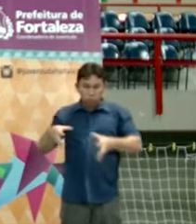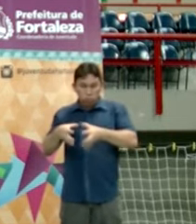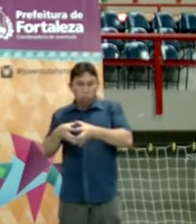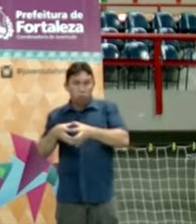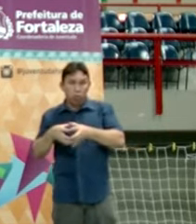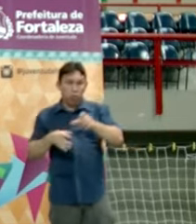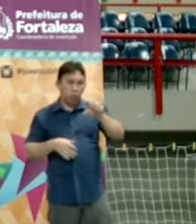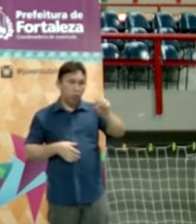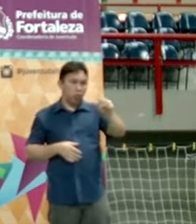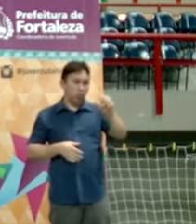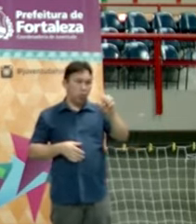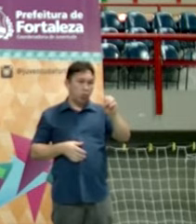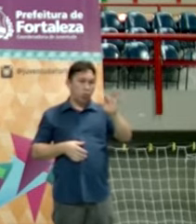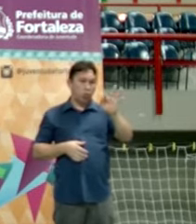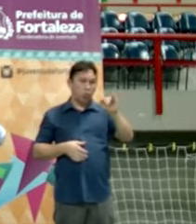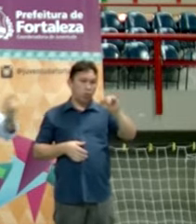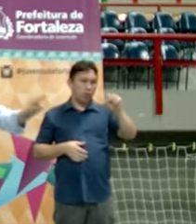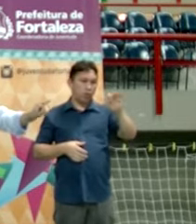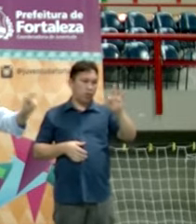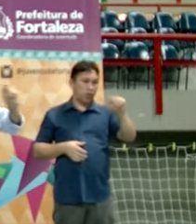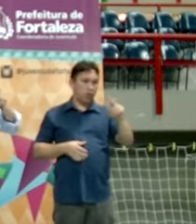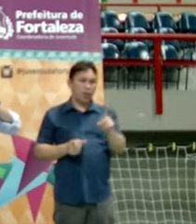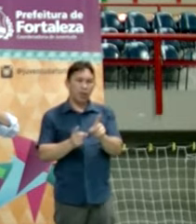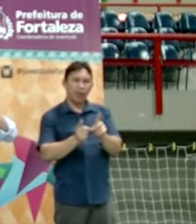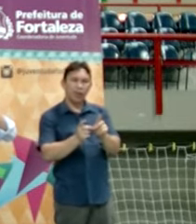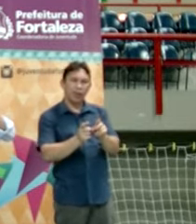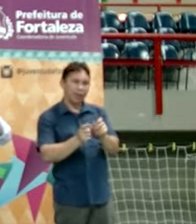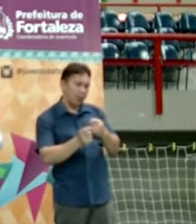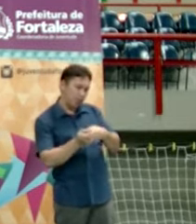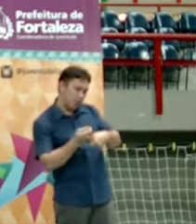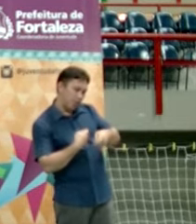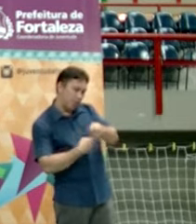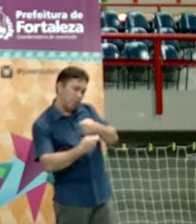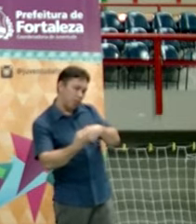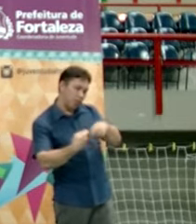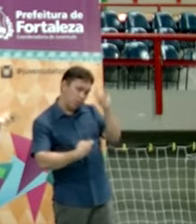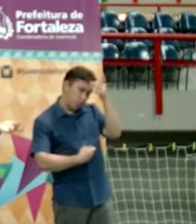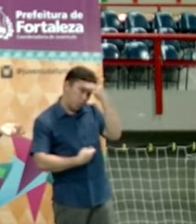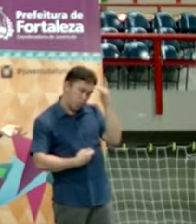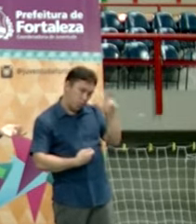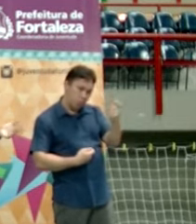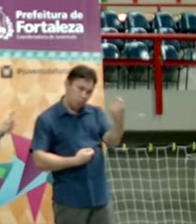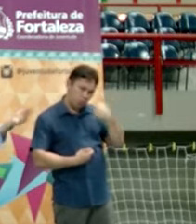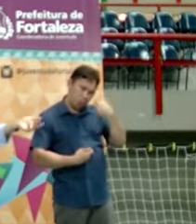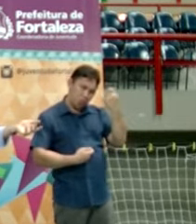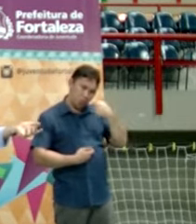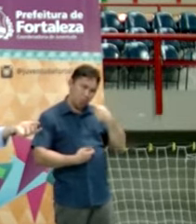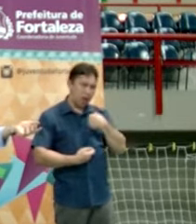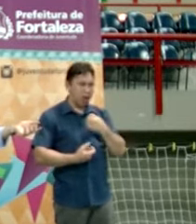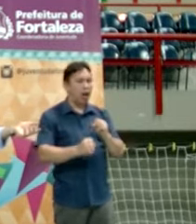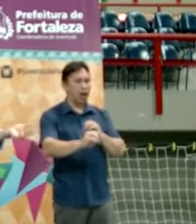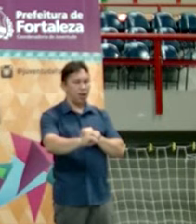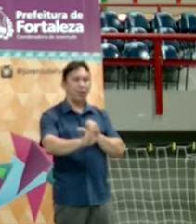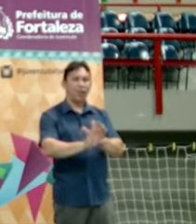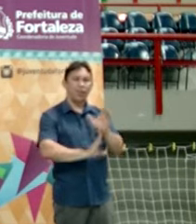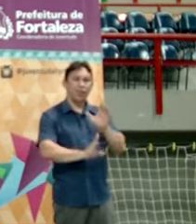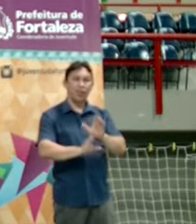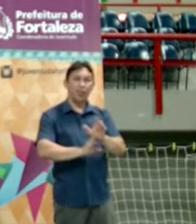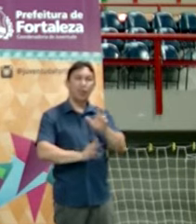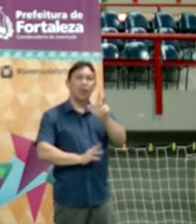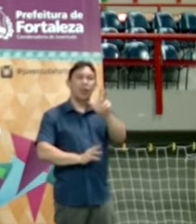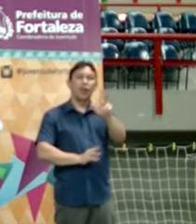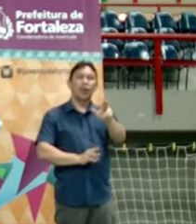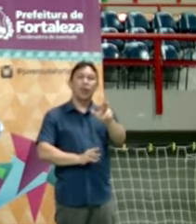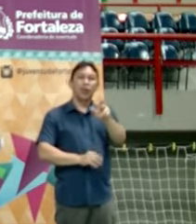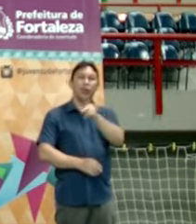eles vendiam o seu conhecimento para aquelas pessoas que tinham condições, obviamente, de pagar. Era como